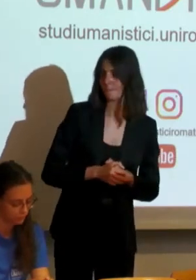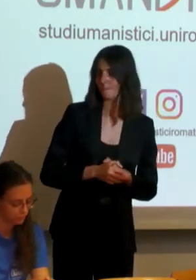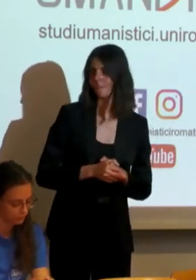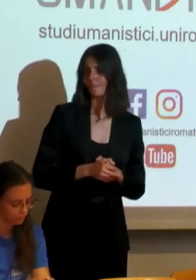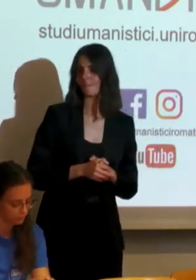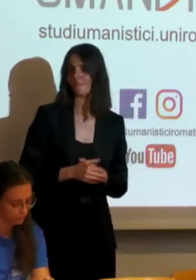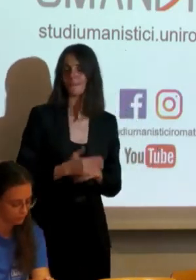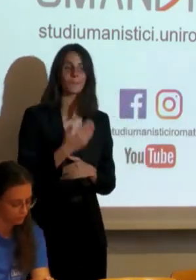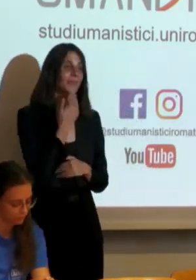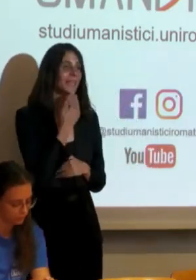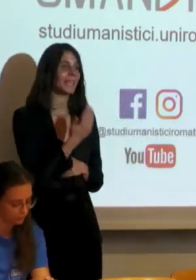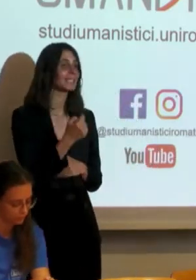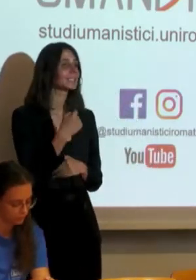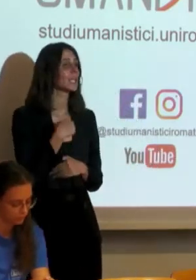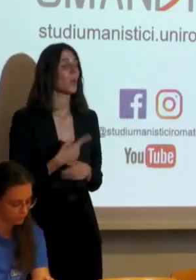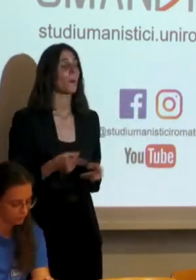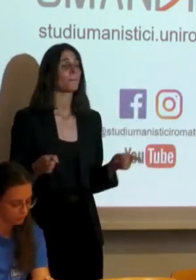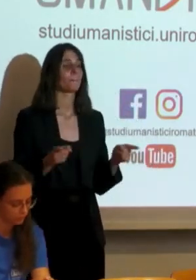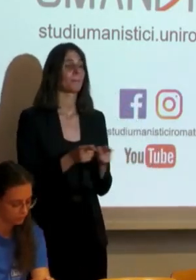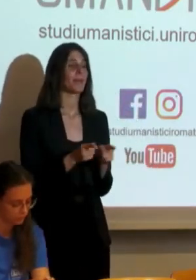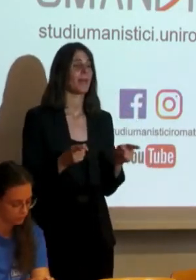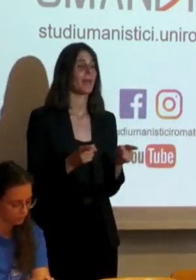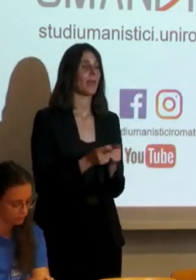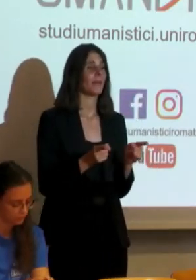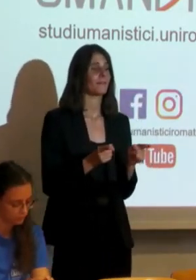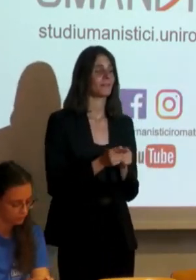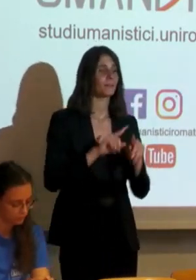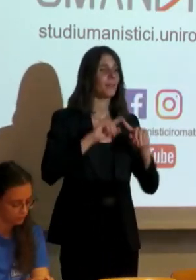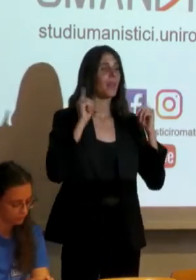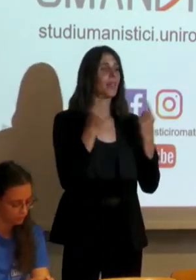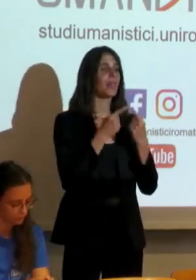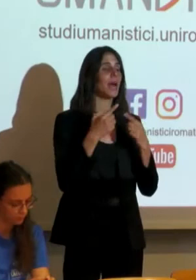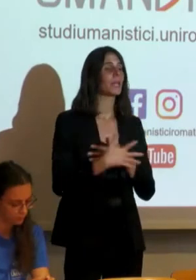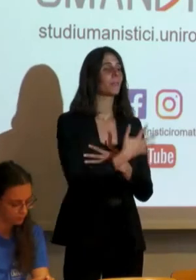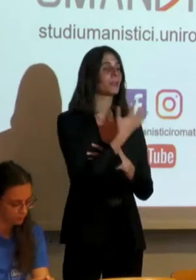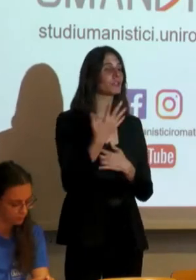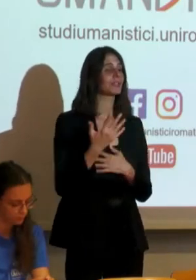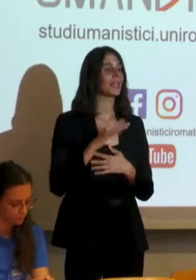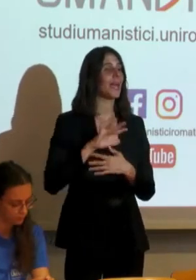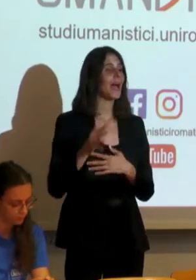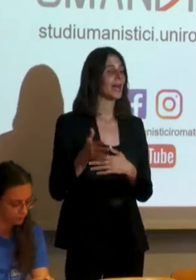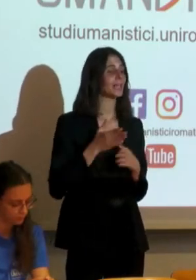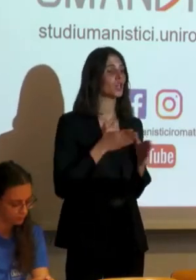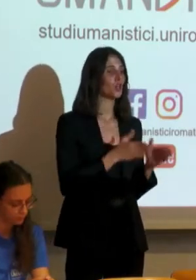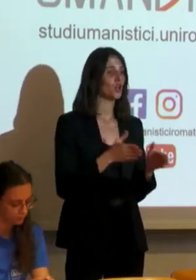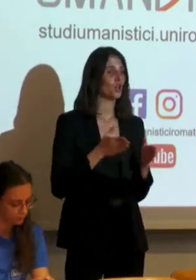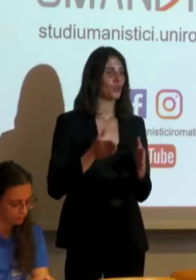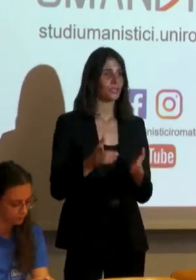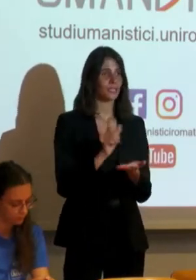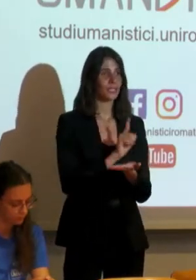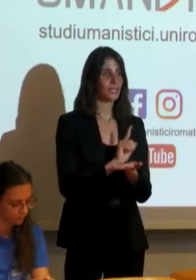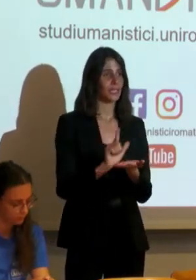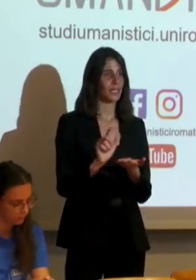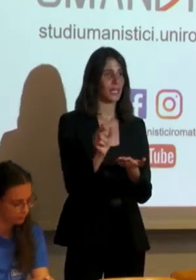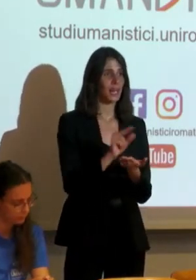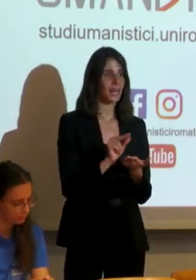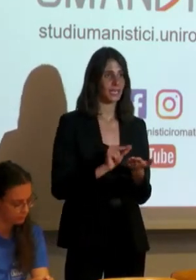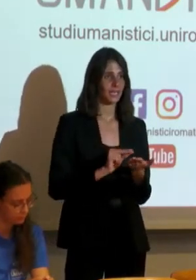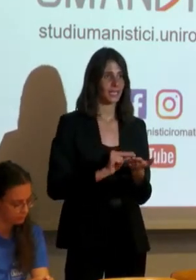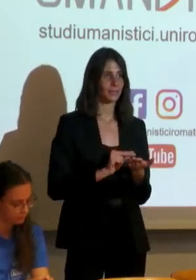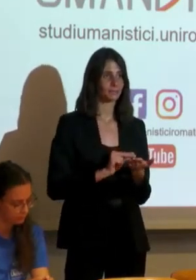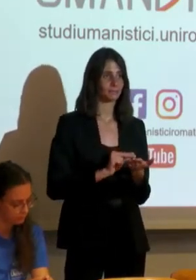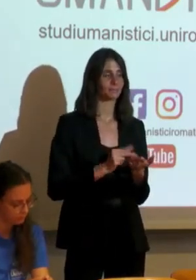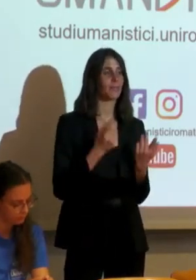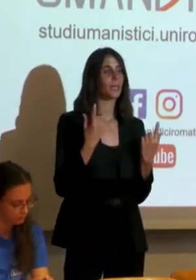Grazie Elisa, faccio io un brevissimo accenno alle lauree magistrali degli altri percorsi di lettere che sono legati a chi ha